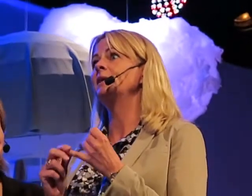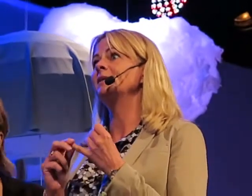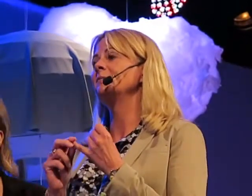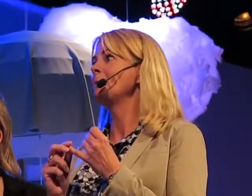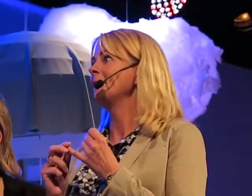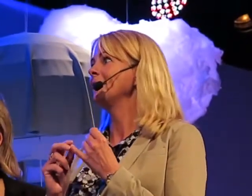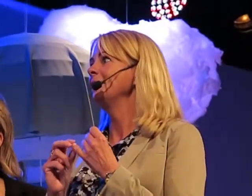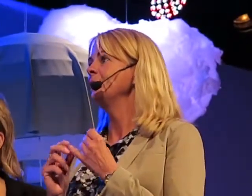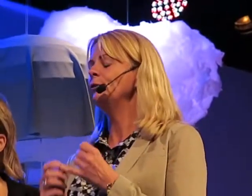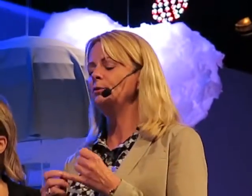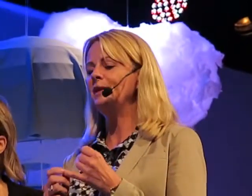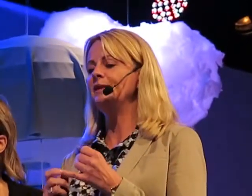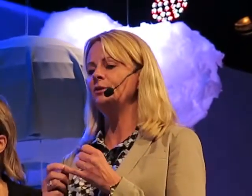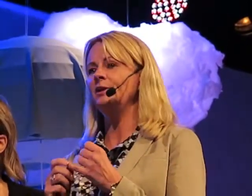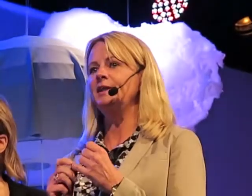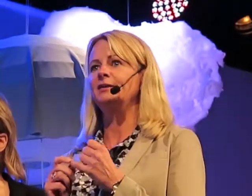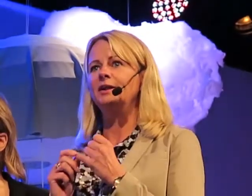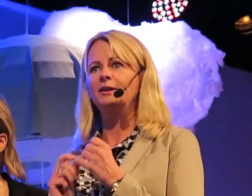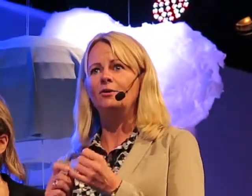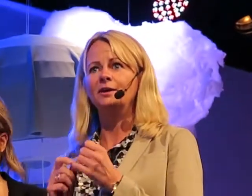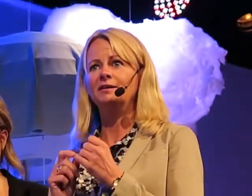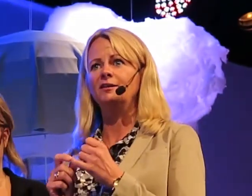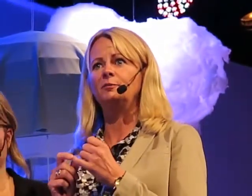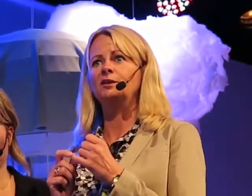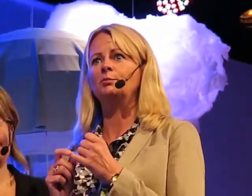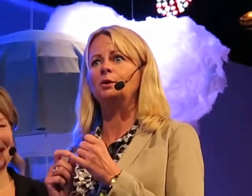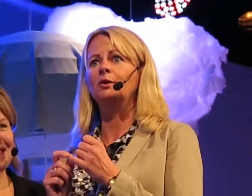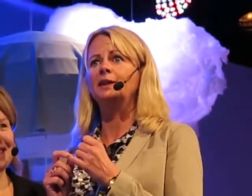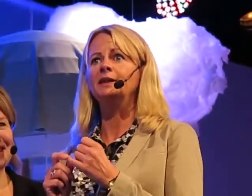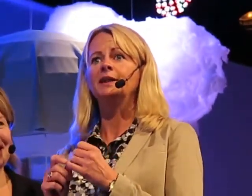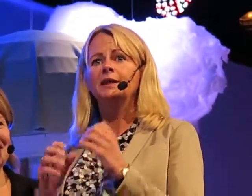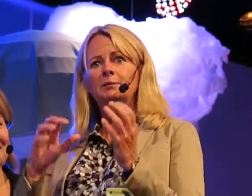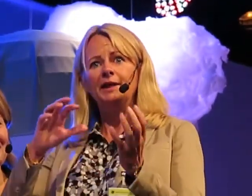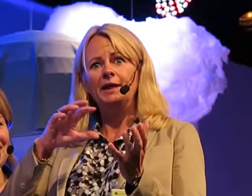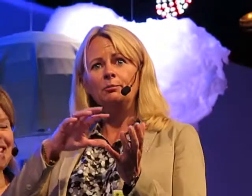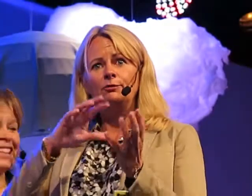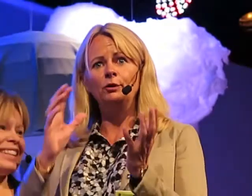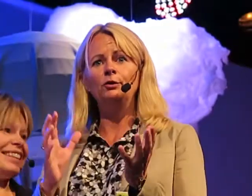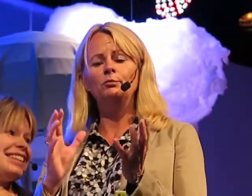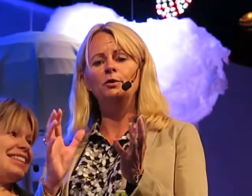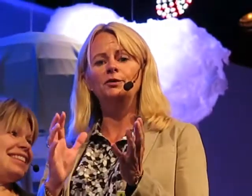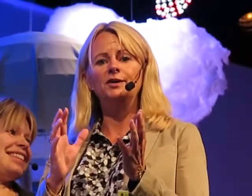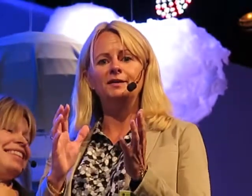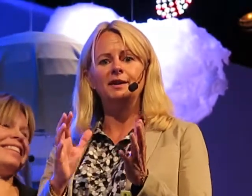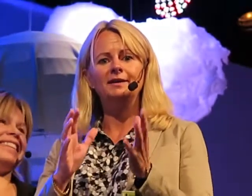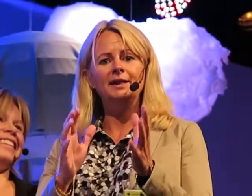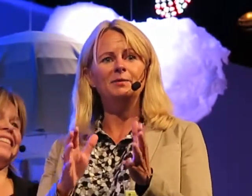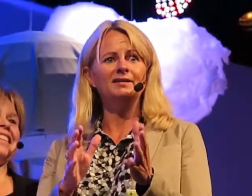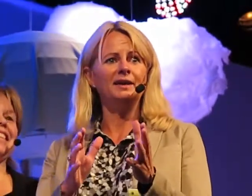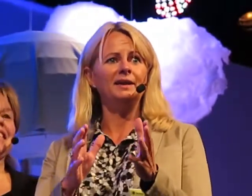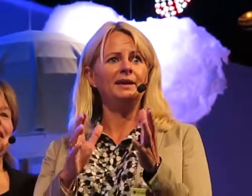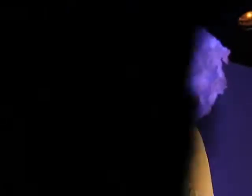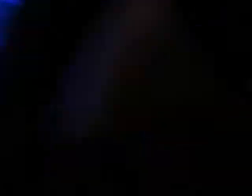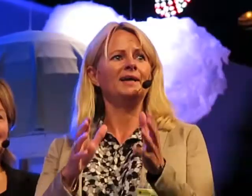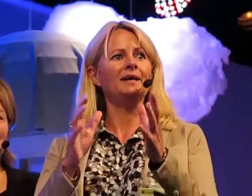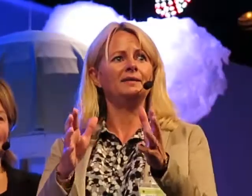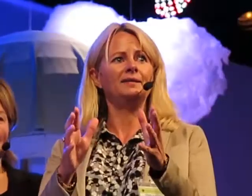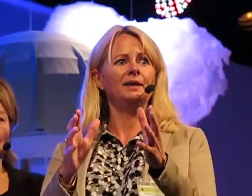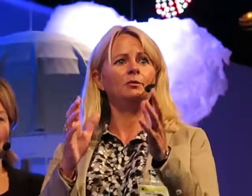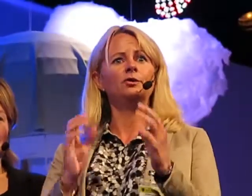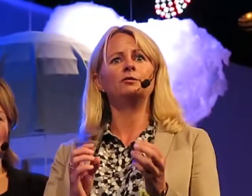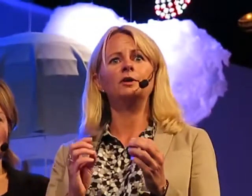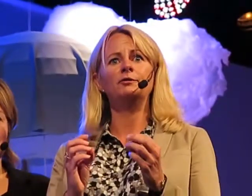kvotplikt. Kvotplikt, då är det alltså en lag att drivmedelsbolagen på volymbasis, det man säljer, en